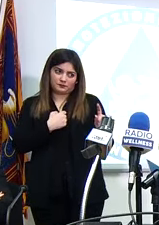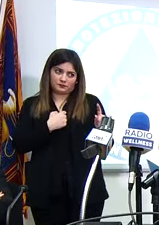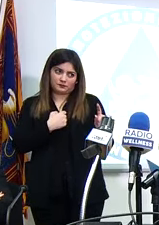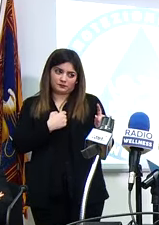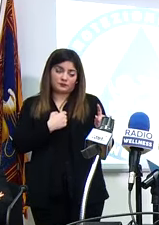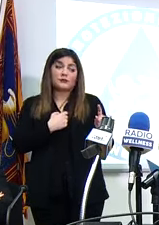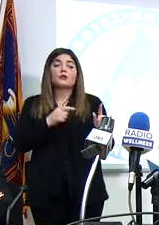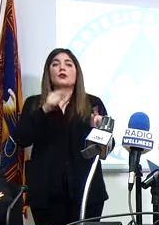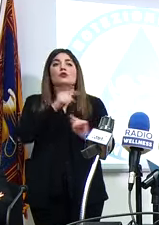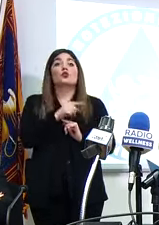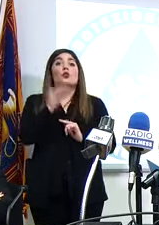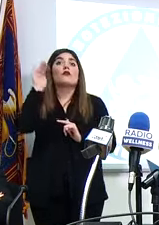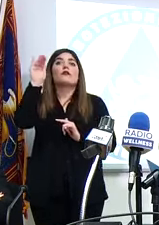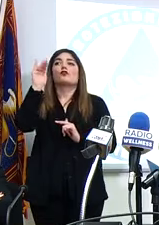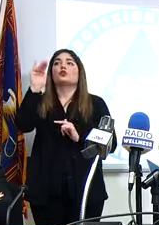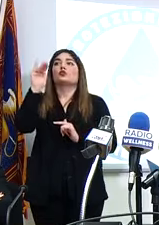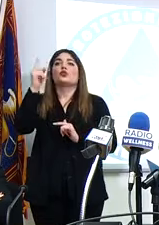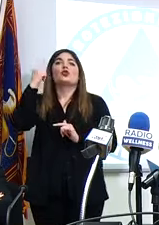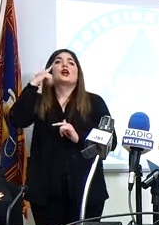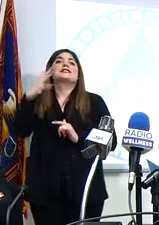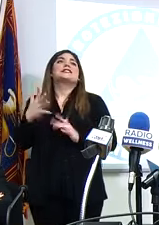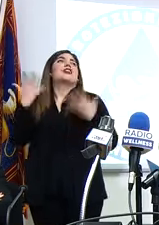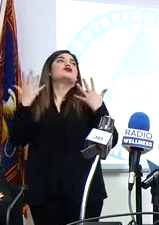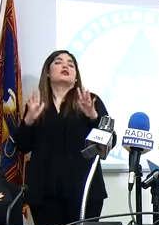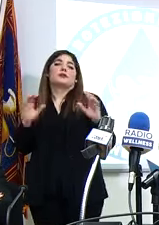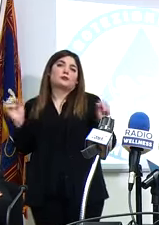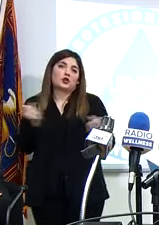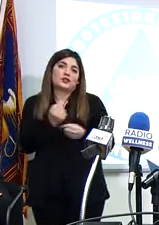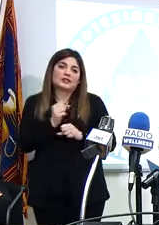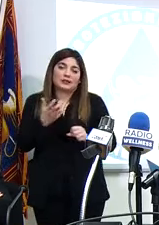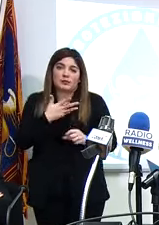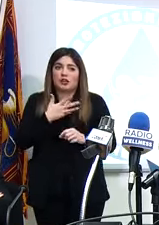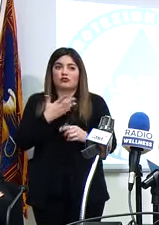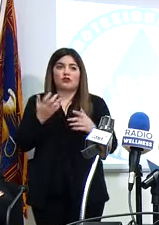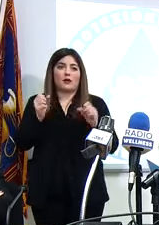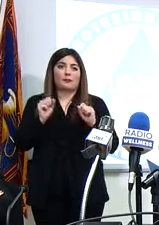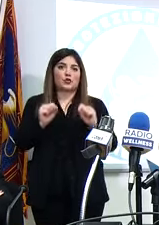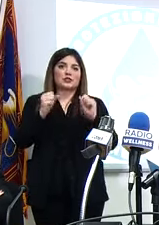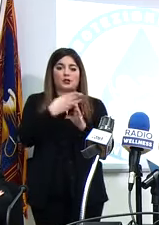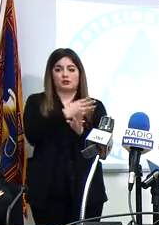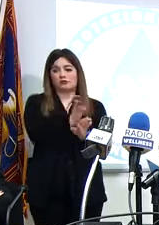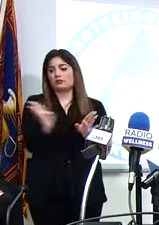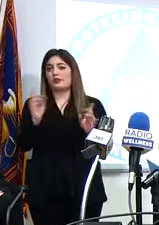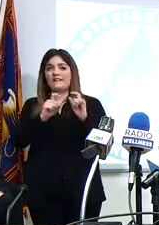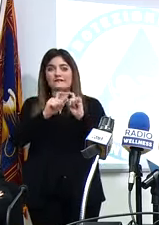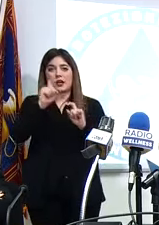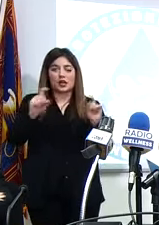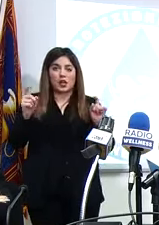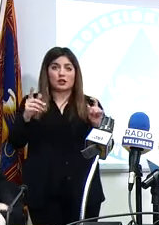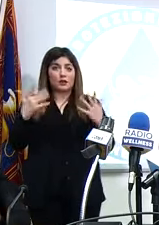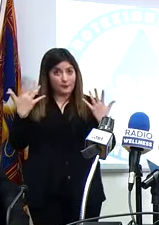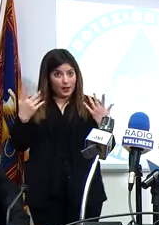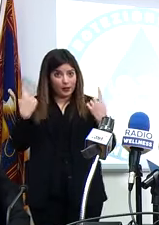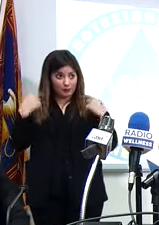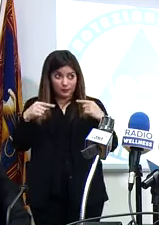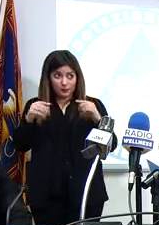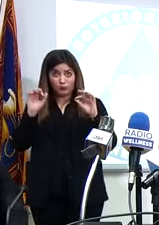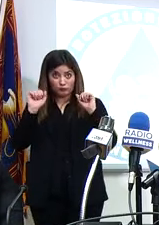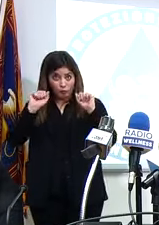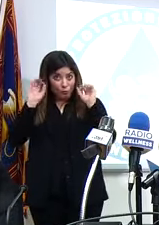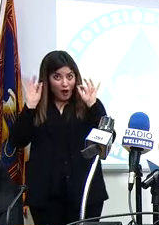futuro, immaginare quello che succede, ci sono delle varianti, le abbiamo detto, ma è un traguardo realistico oppure oggettivamente